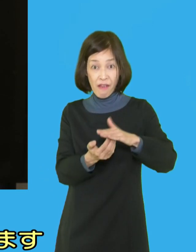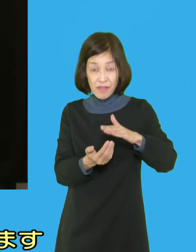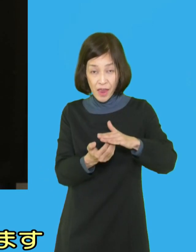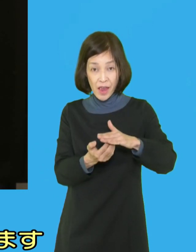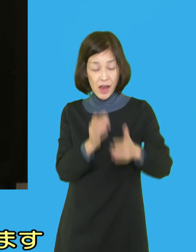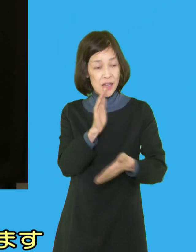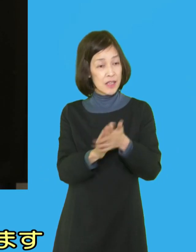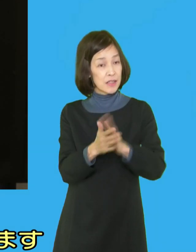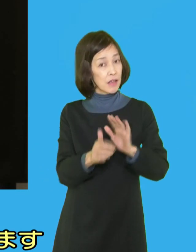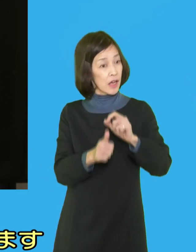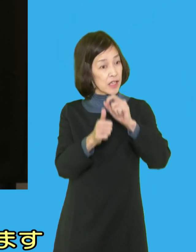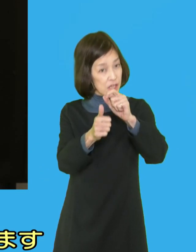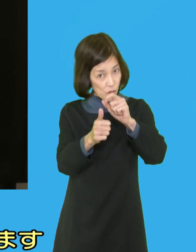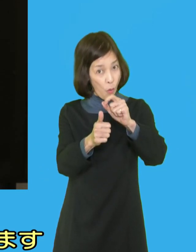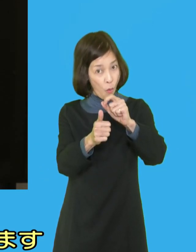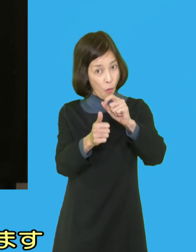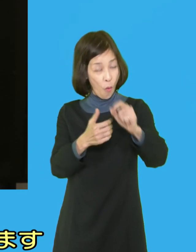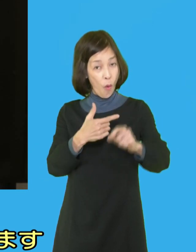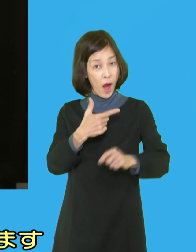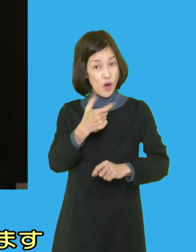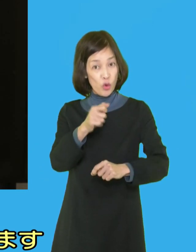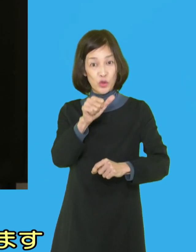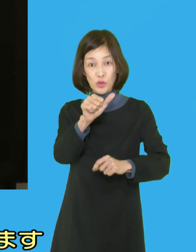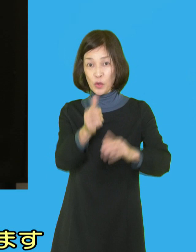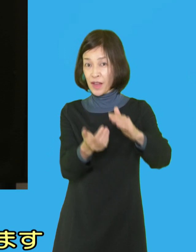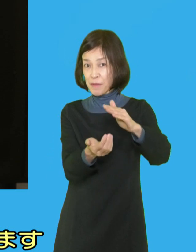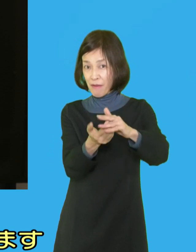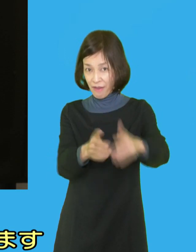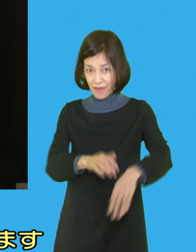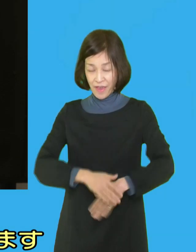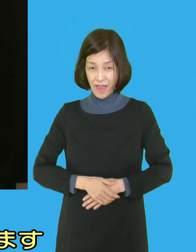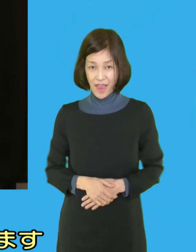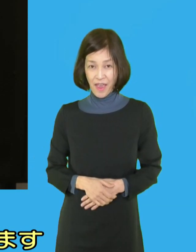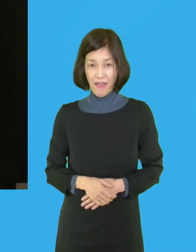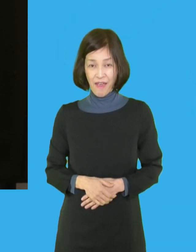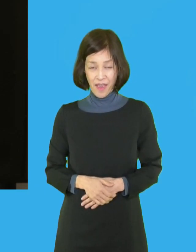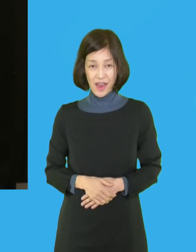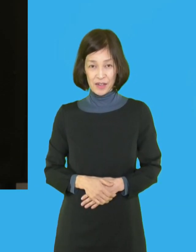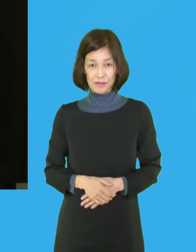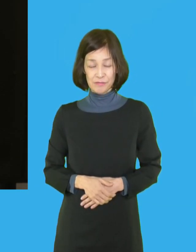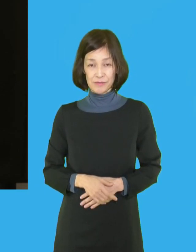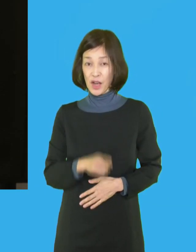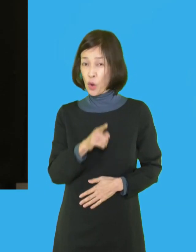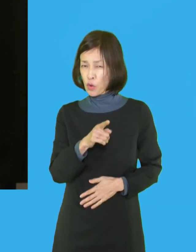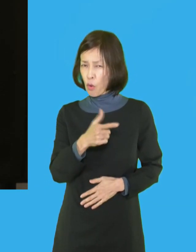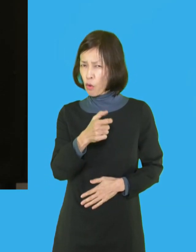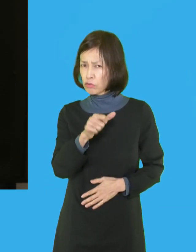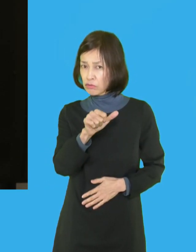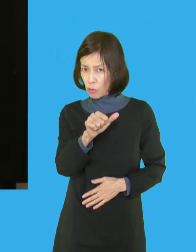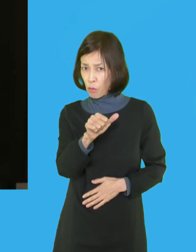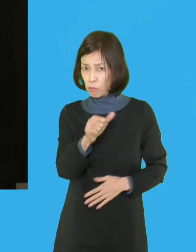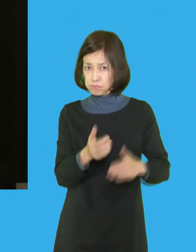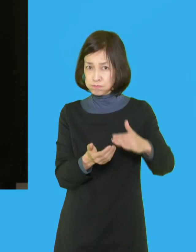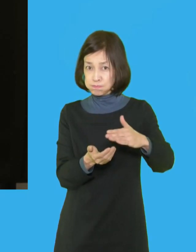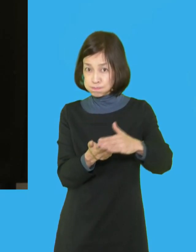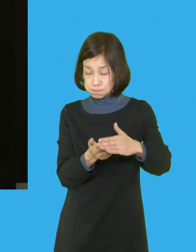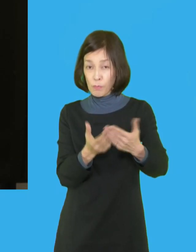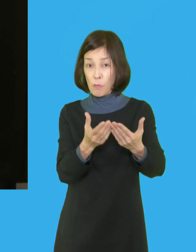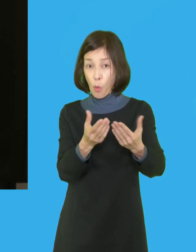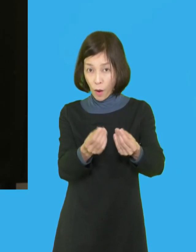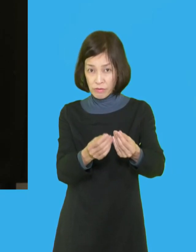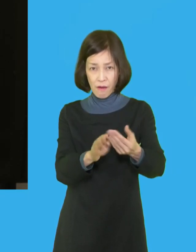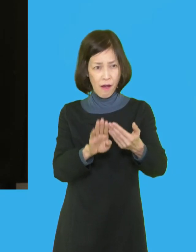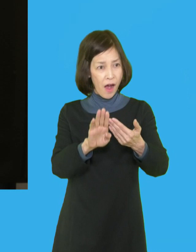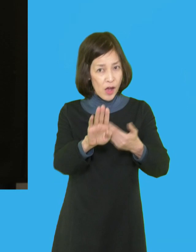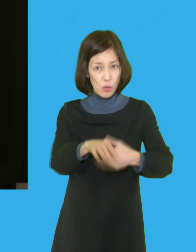職員65歳までということになっておりまして、まあ、この65歳が満了した